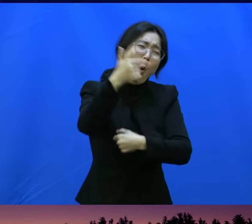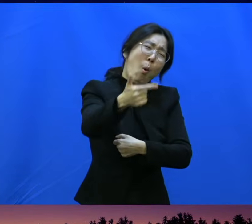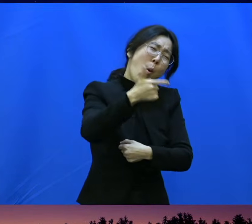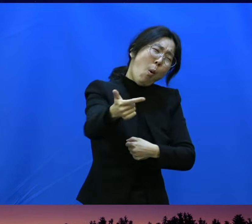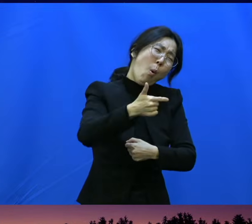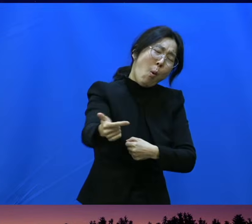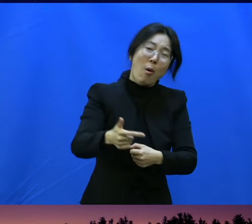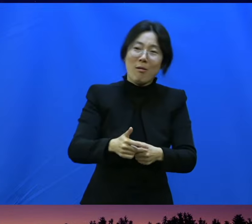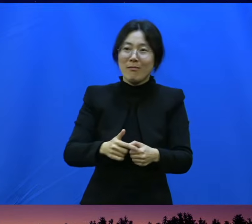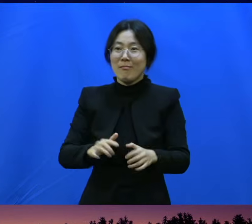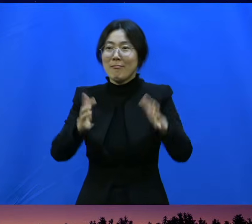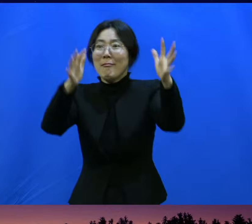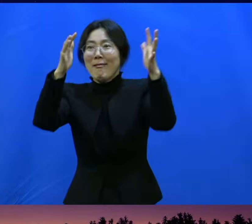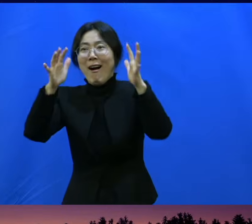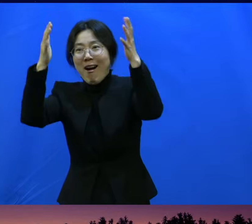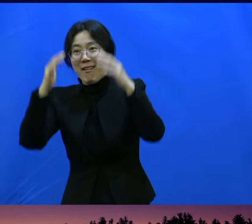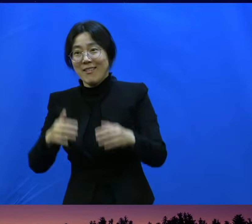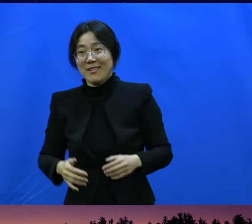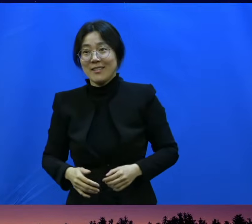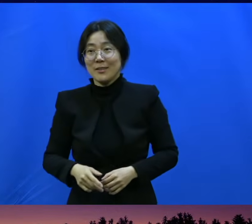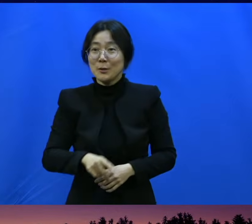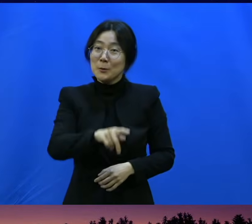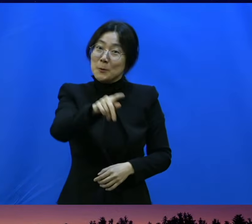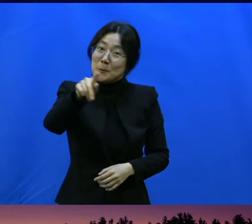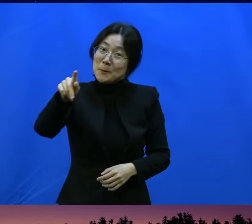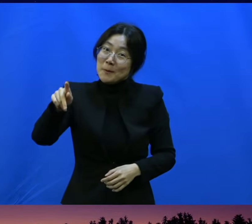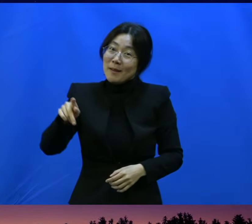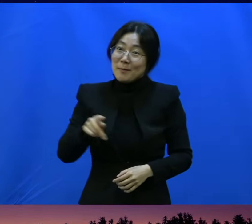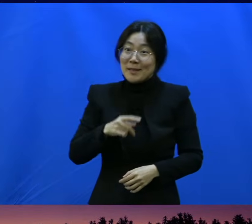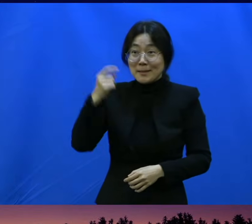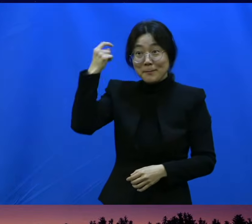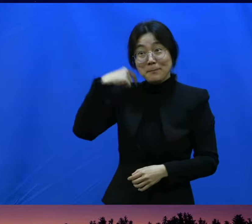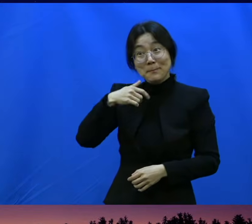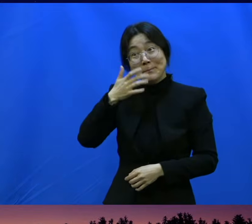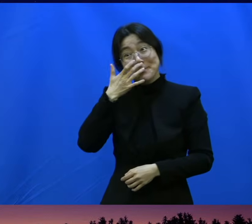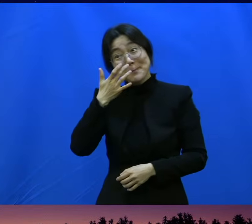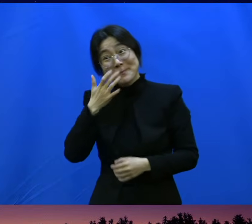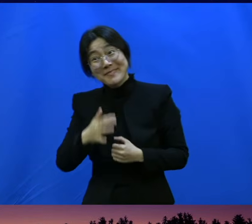지금 이게 우리는 지금 안 하다요, 그죠?